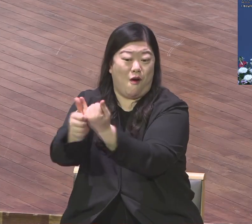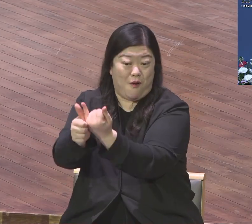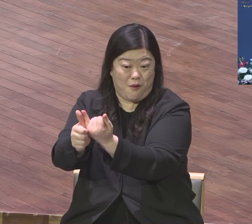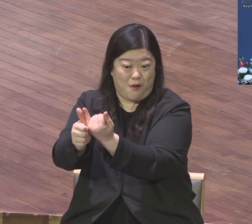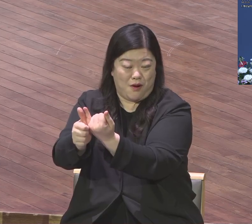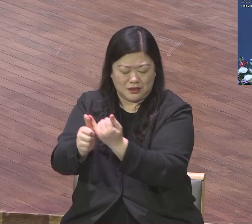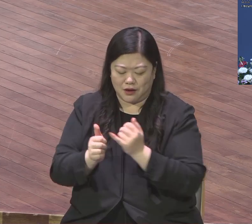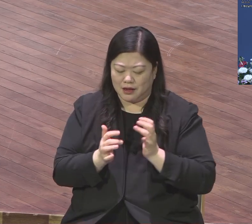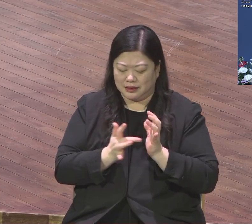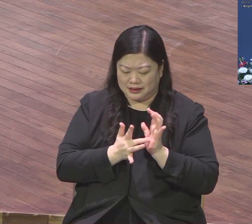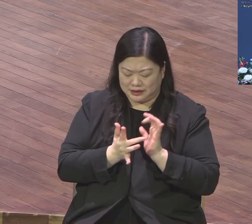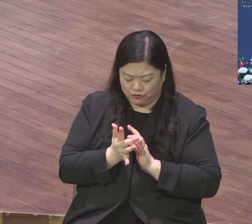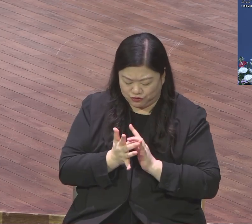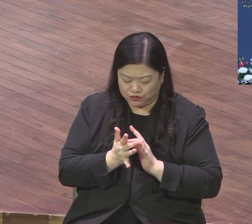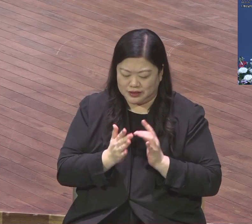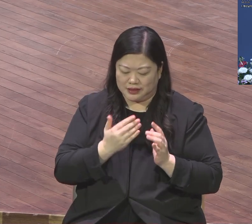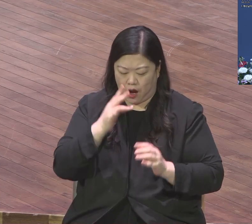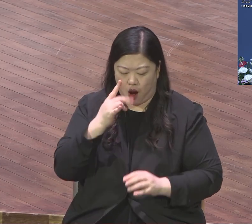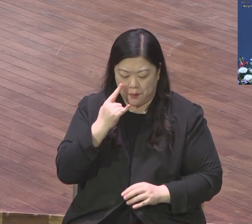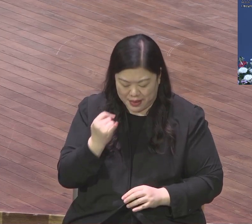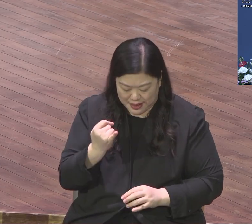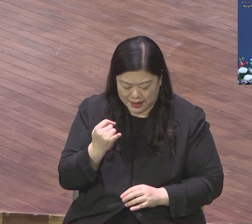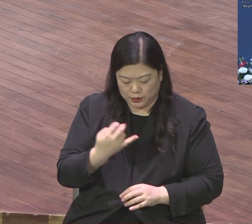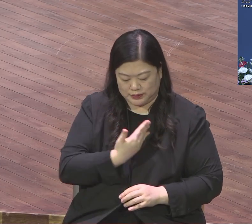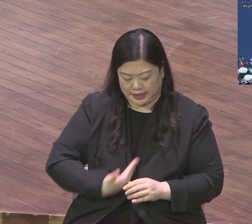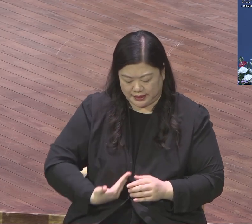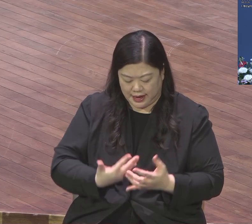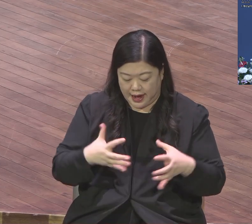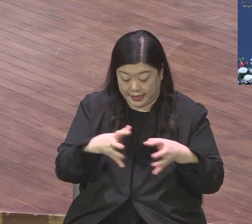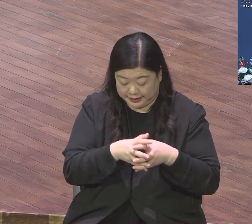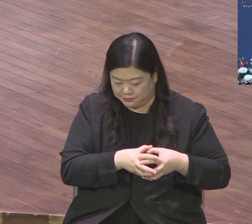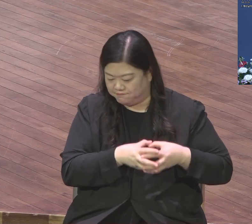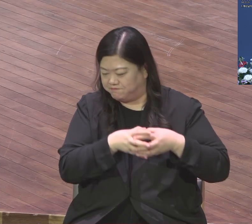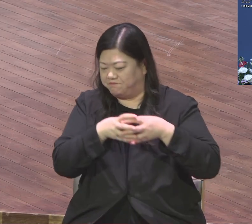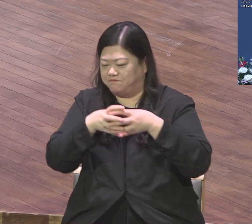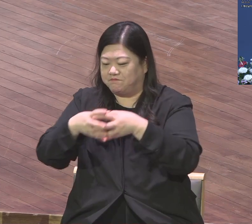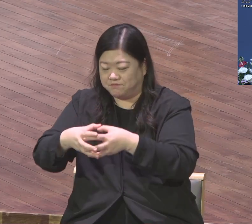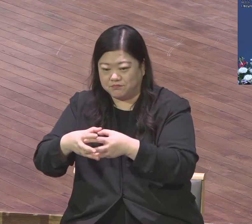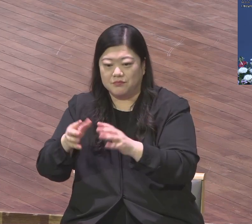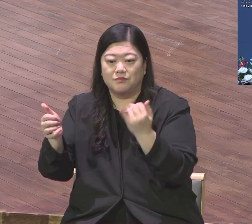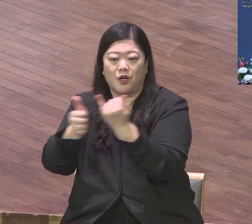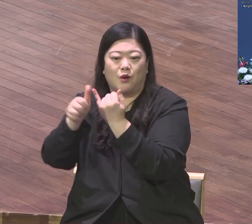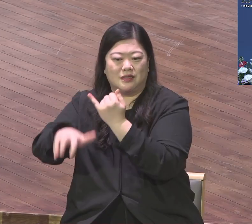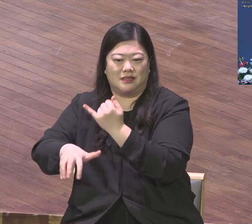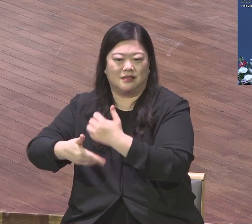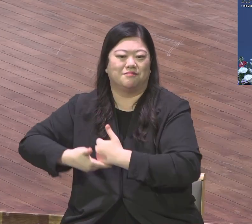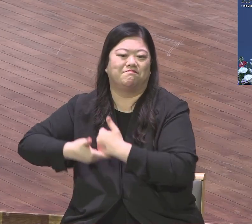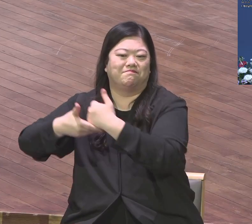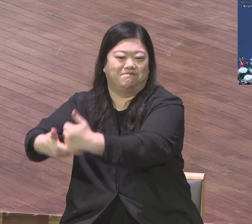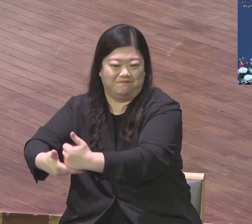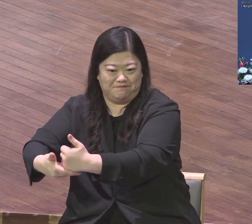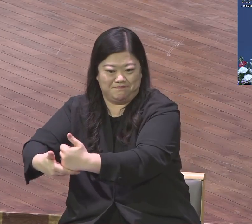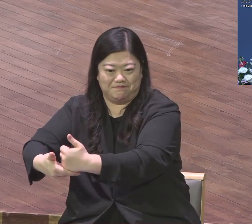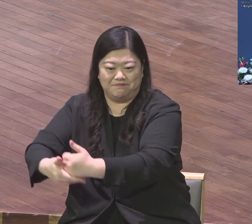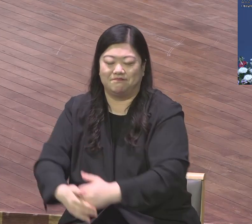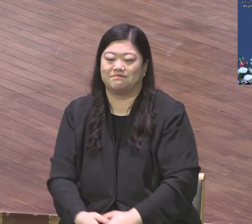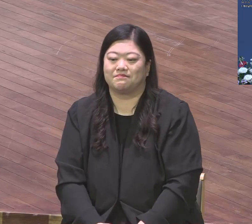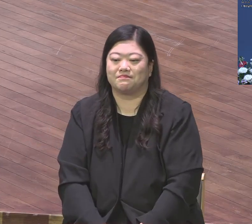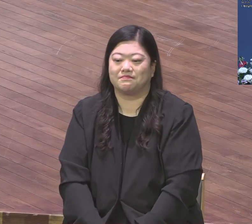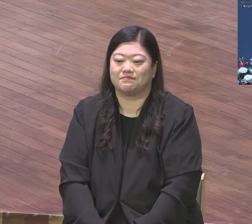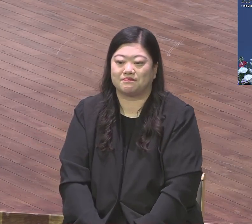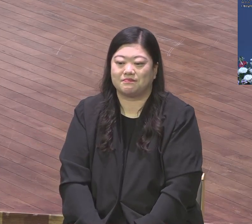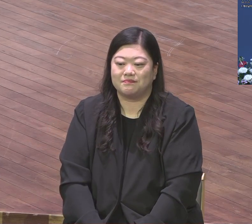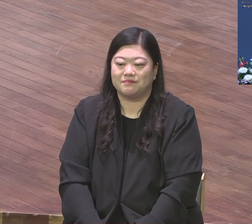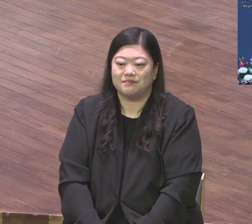있었는가 봐요. 그러니까 예수님과 또 어머니 함께 같이 청함을 받았습니다. 그런데 혼인